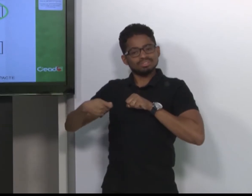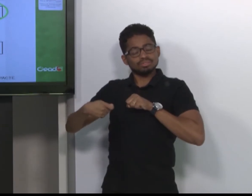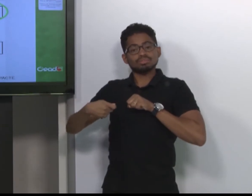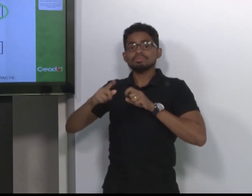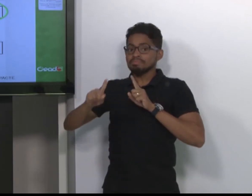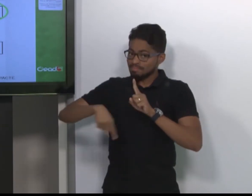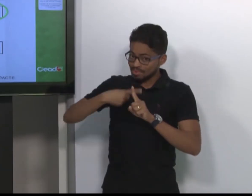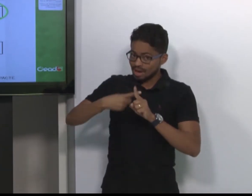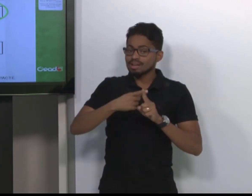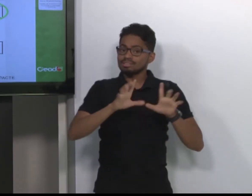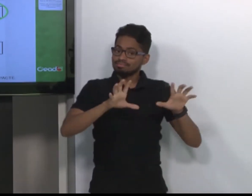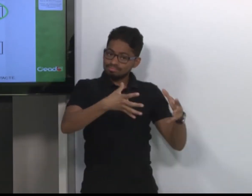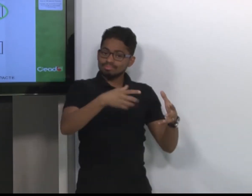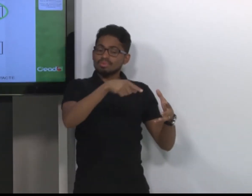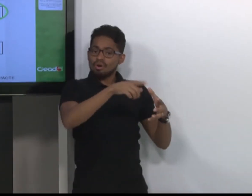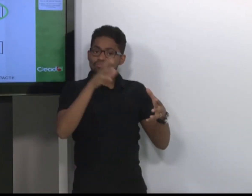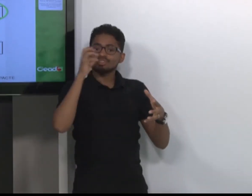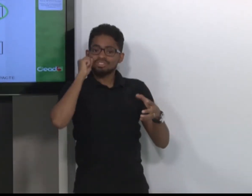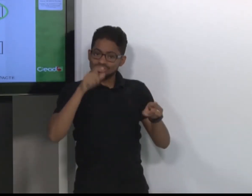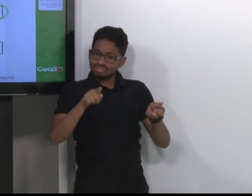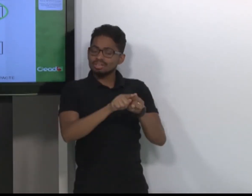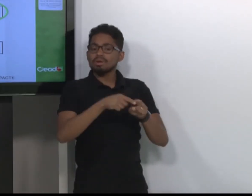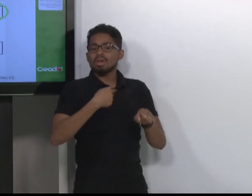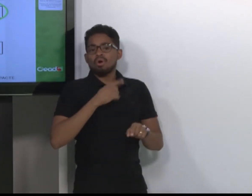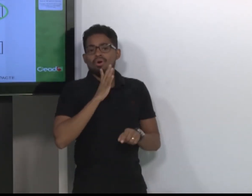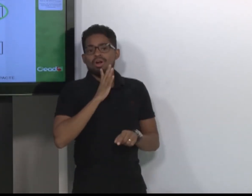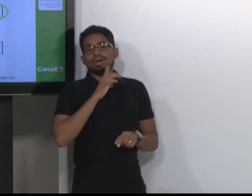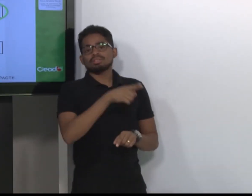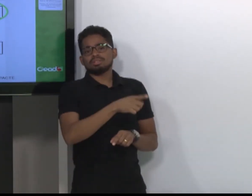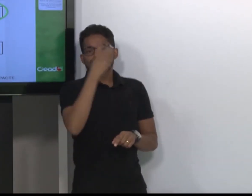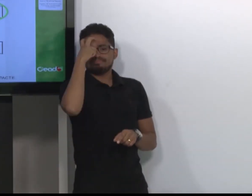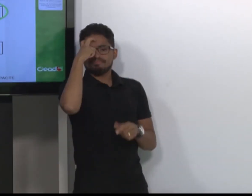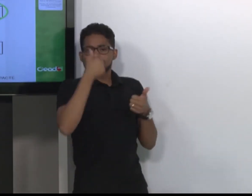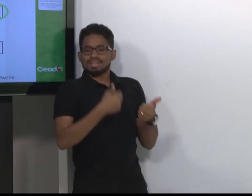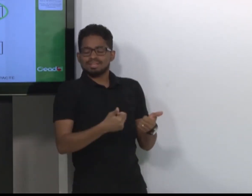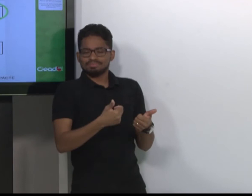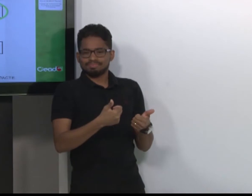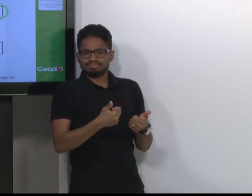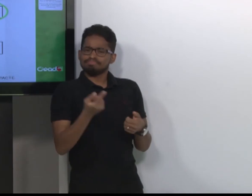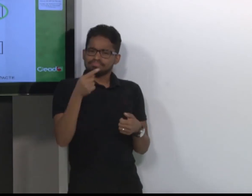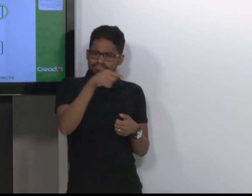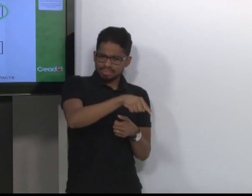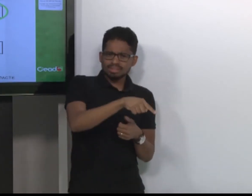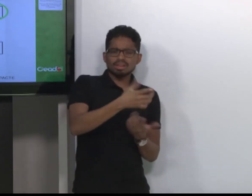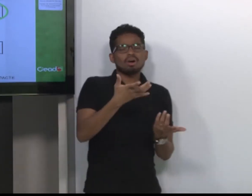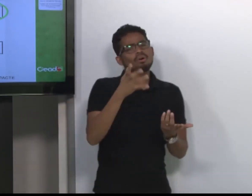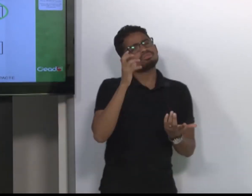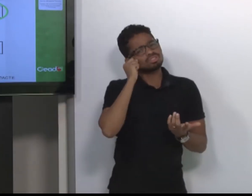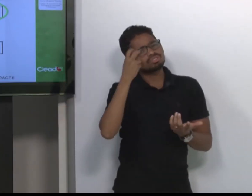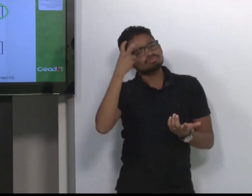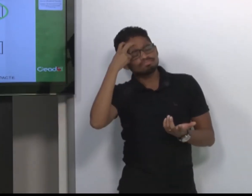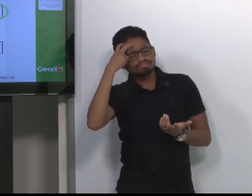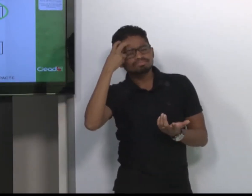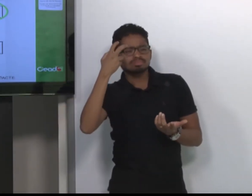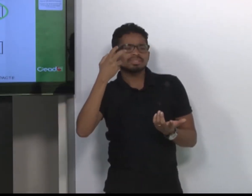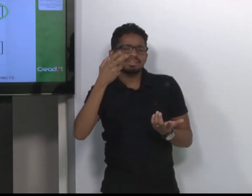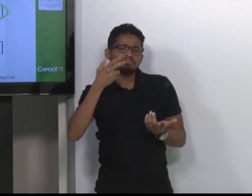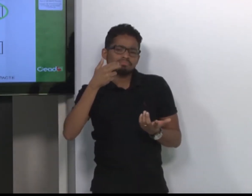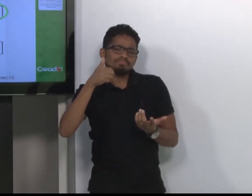experiências, adquirir esses conhecimentos, assim como da comunidade ouvinte. É necessário